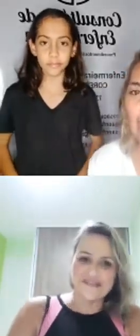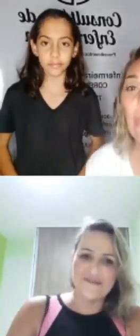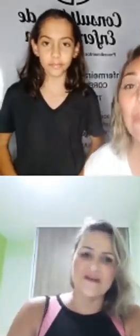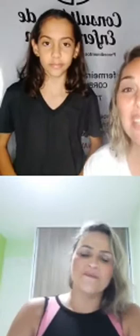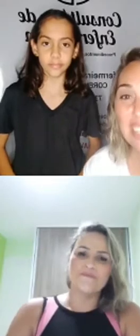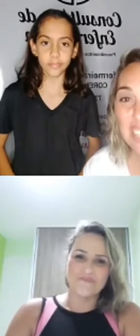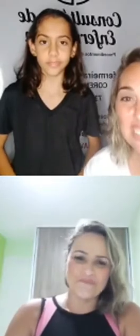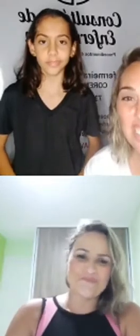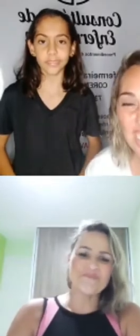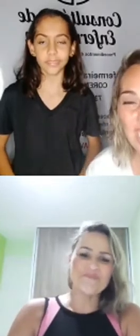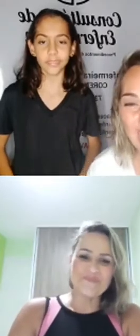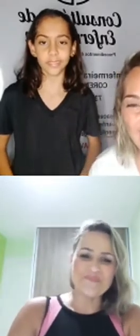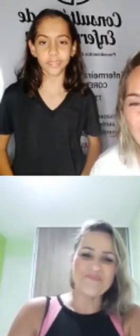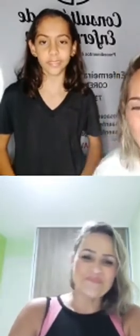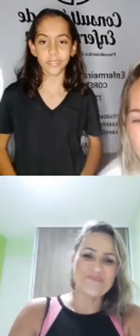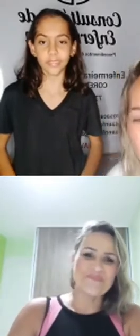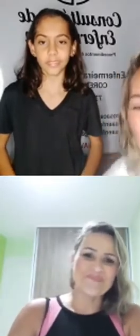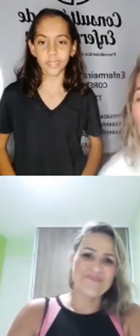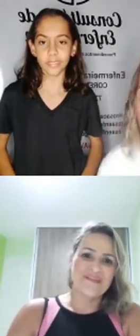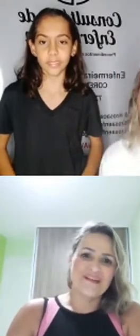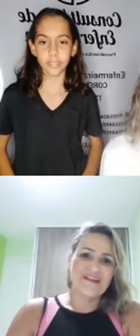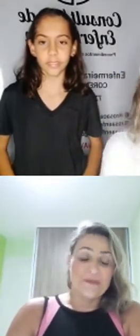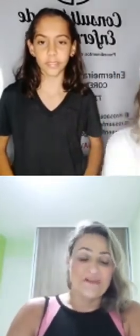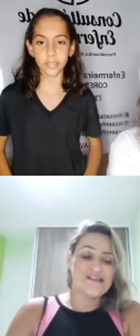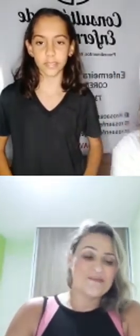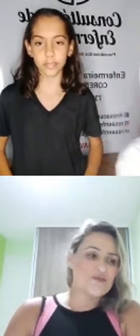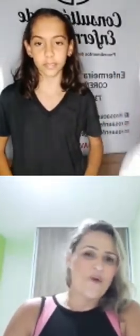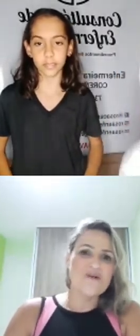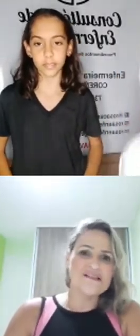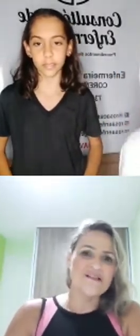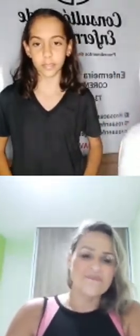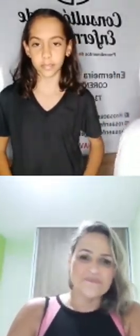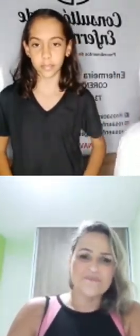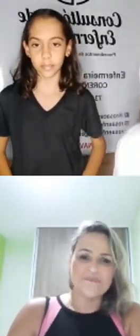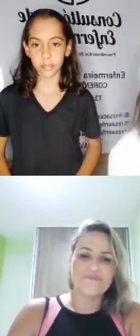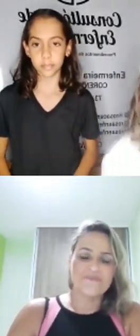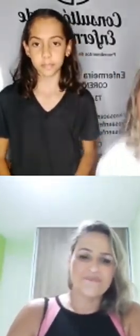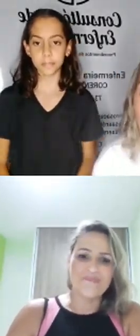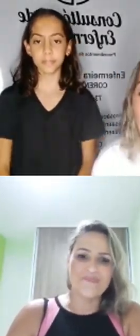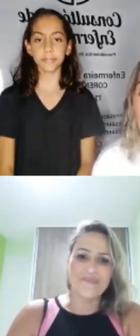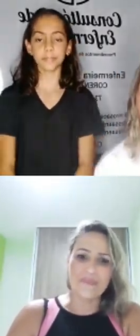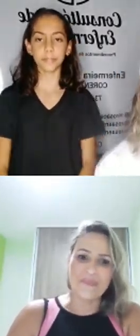que Nossa, eu eu tô também. acompanhando? Mas Mas é muito enfim, bom, sim.